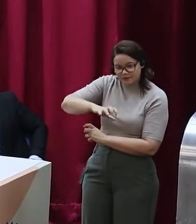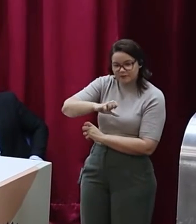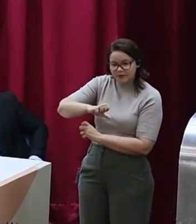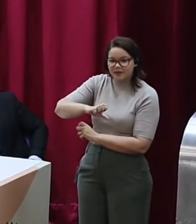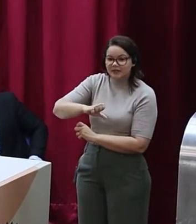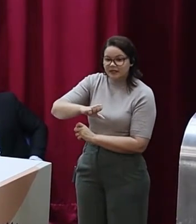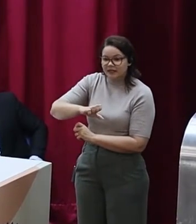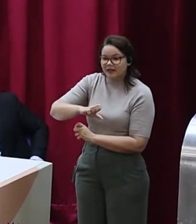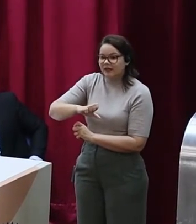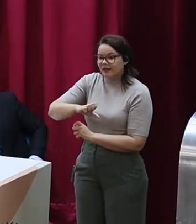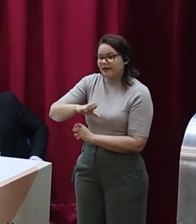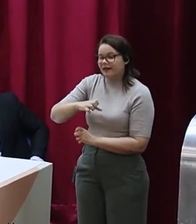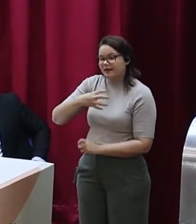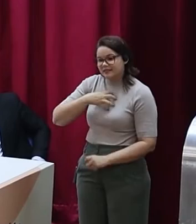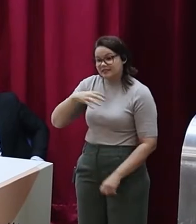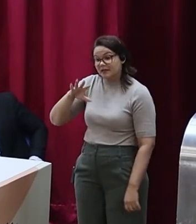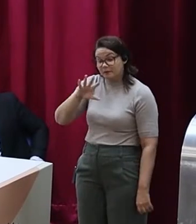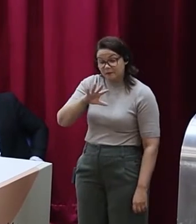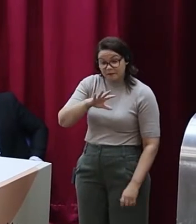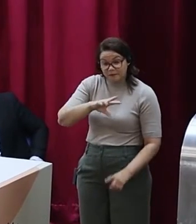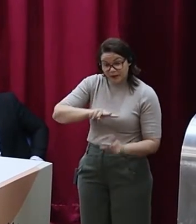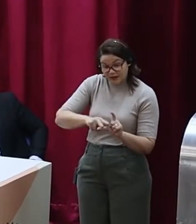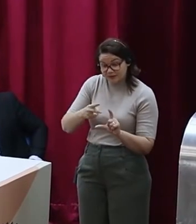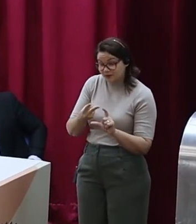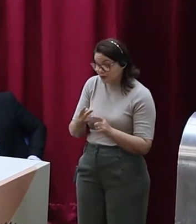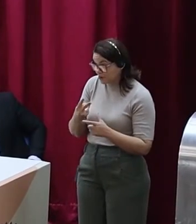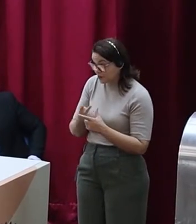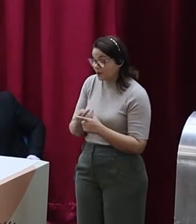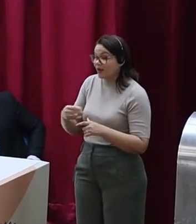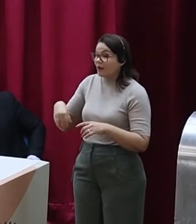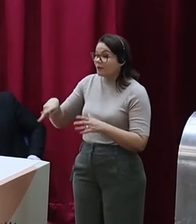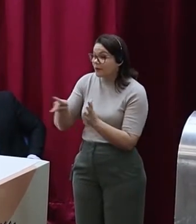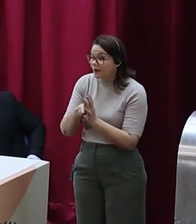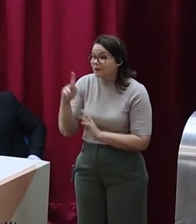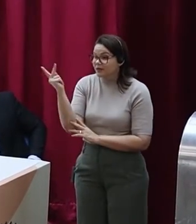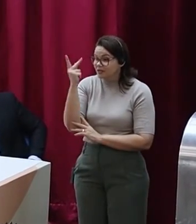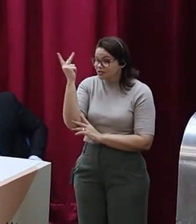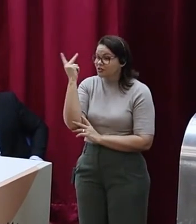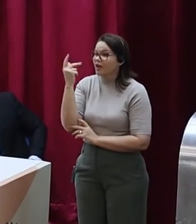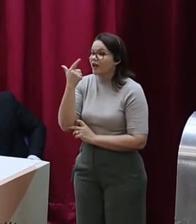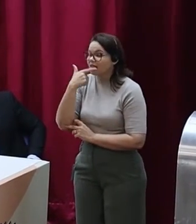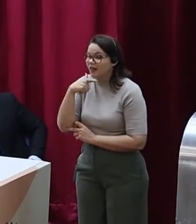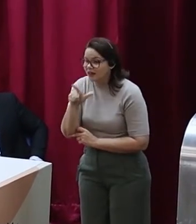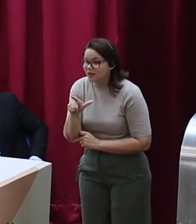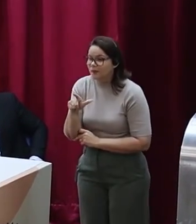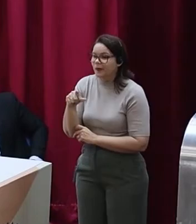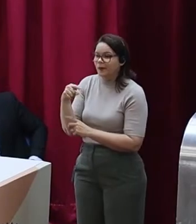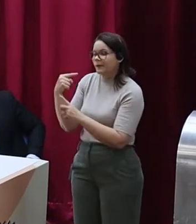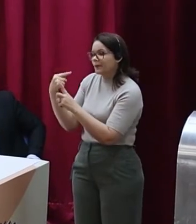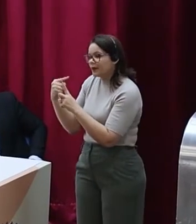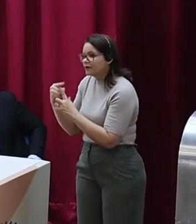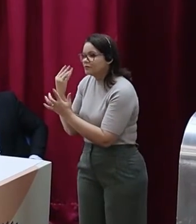uso das línguas, da história das línguas, e vocês puderam ver aí os estudos que estão sendo